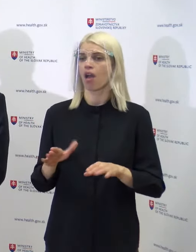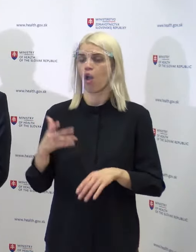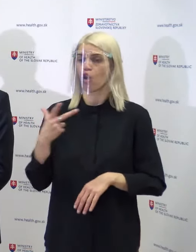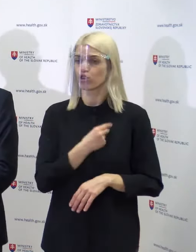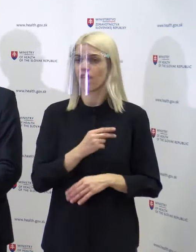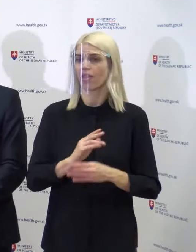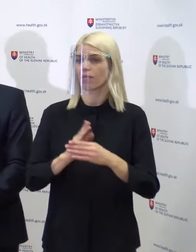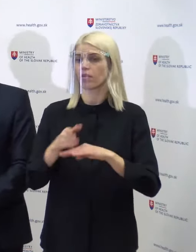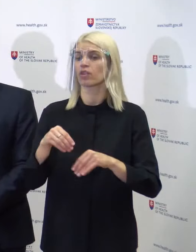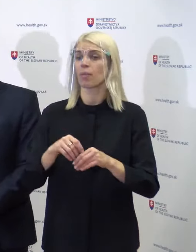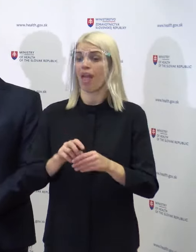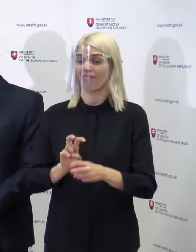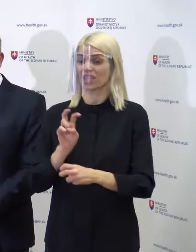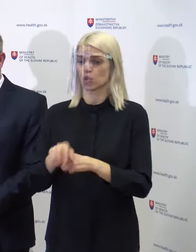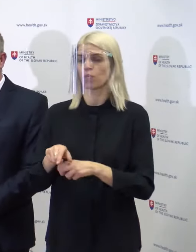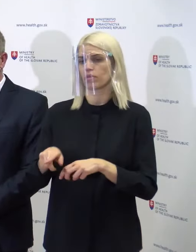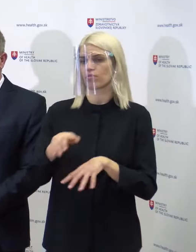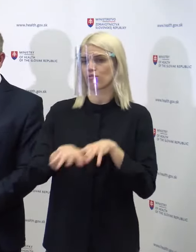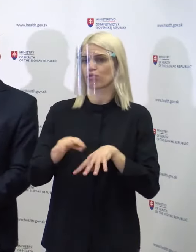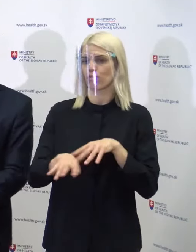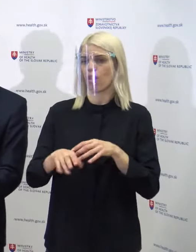kontrola pri vstupe.